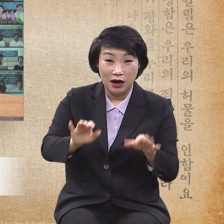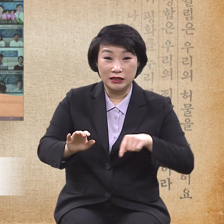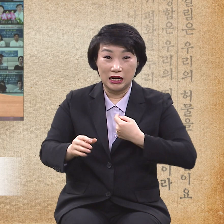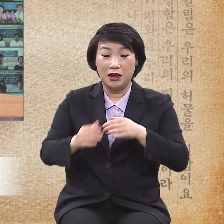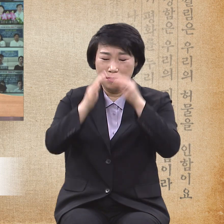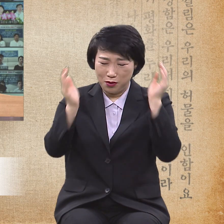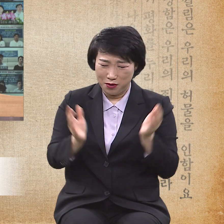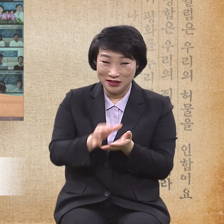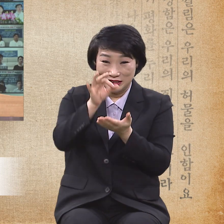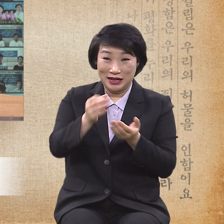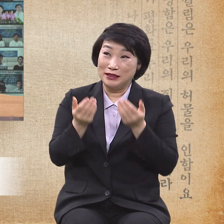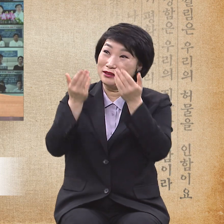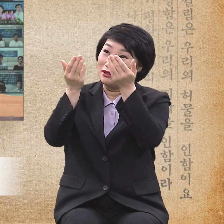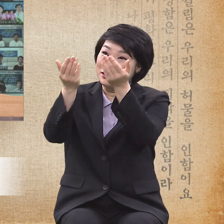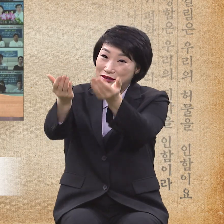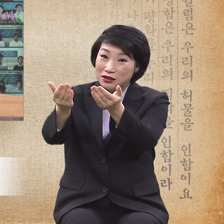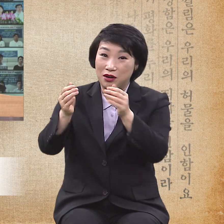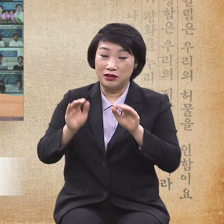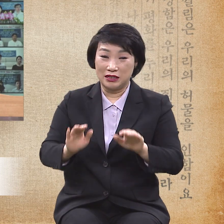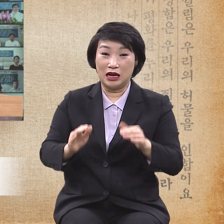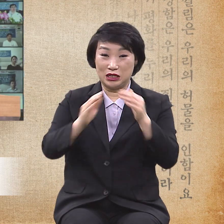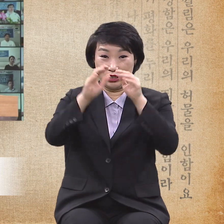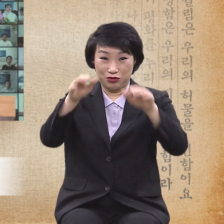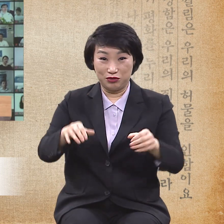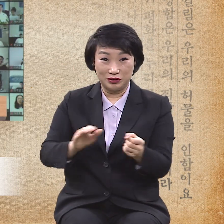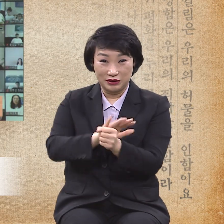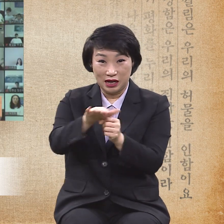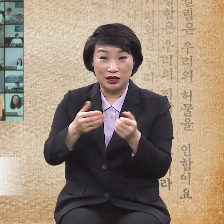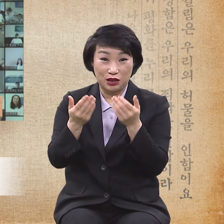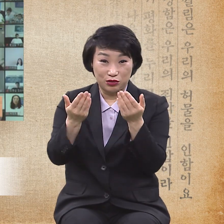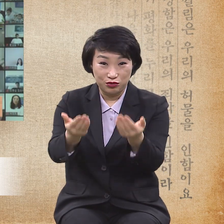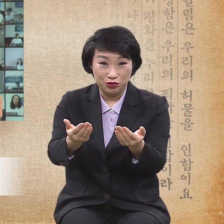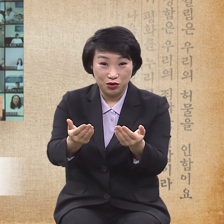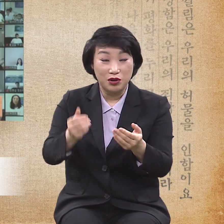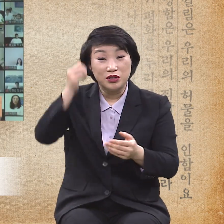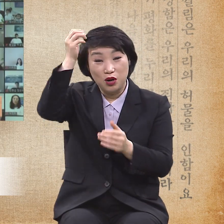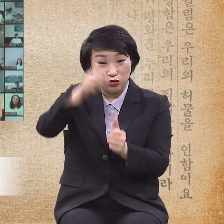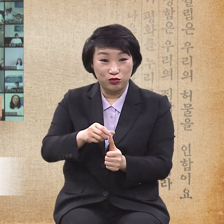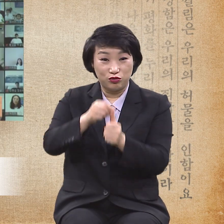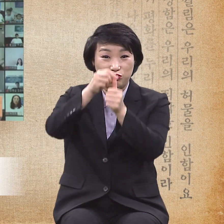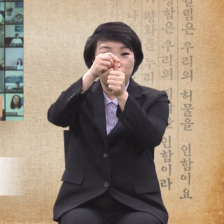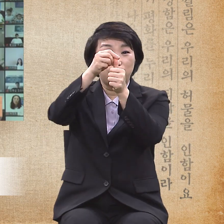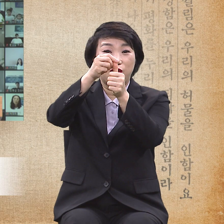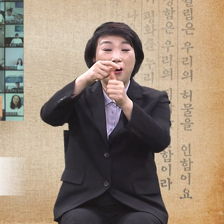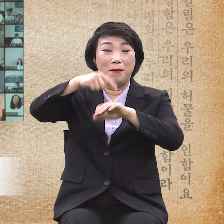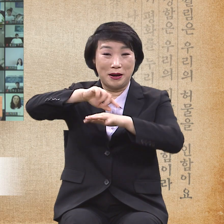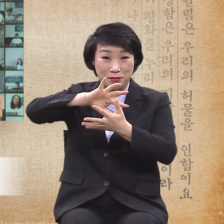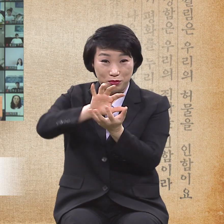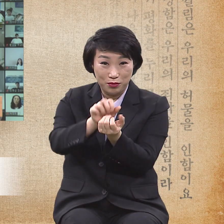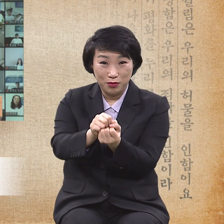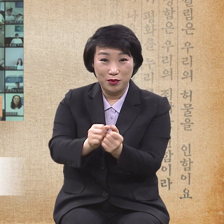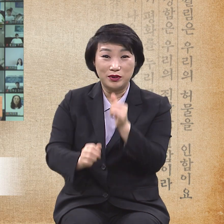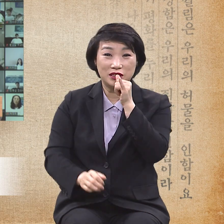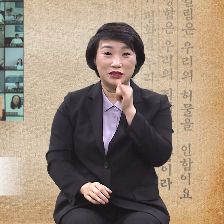전 재산을 다 내놓고 이웃을 사랑하며 영혼 구원에 전력을